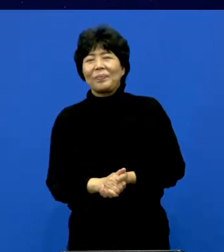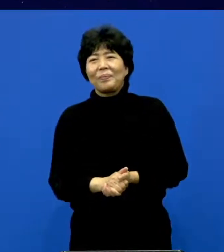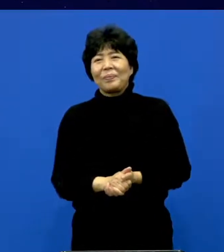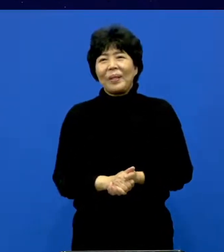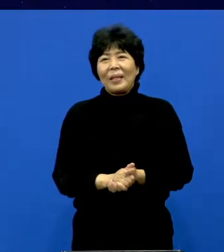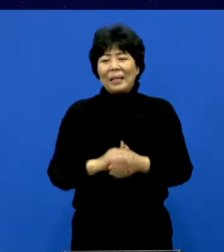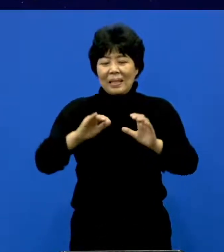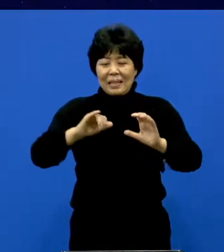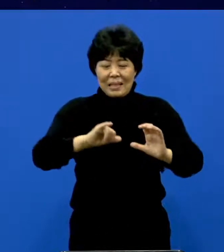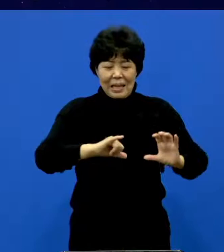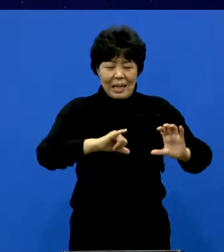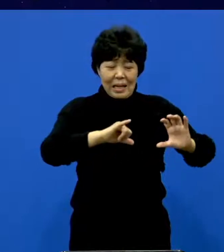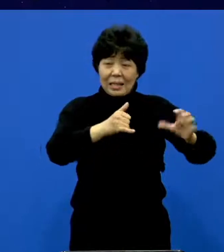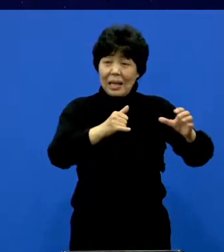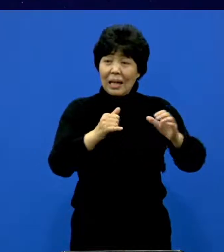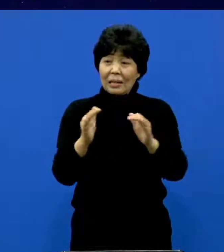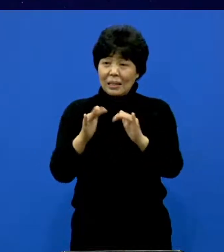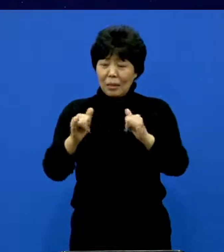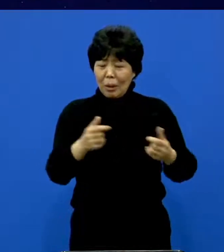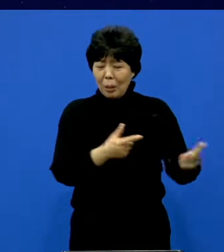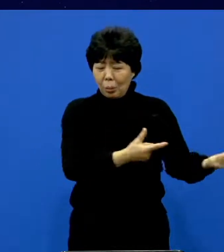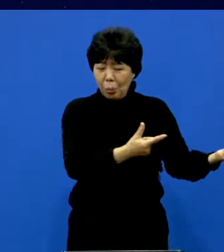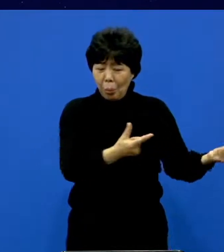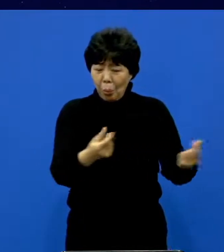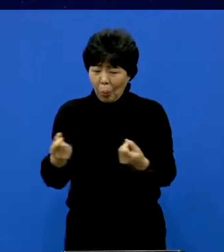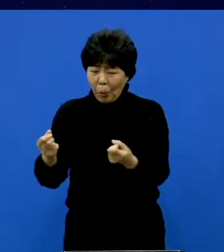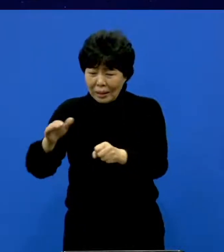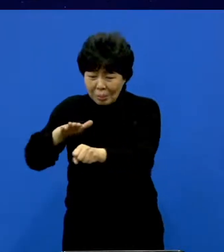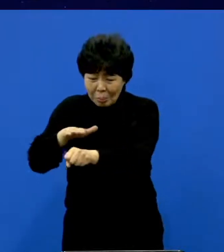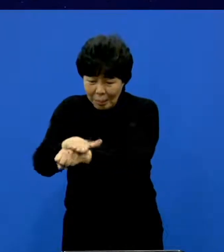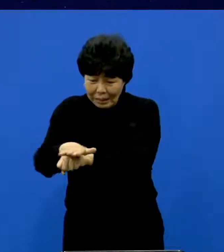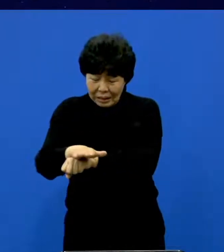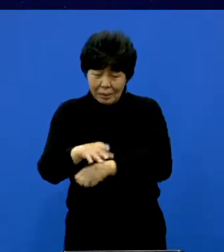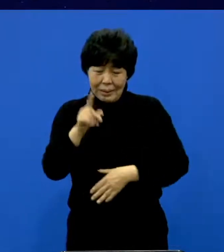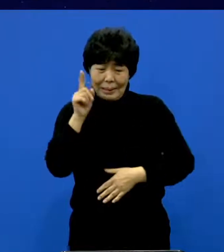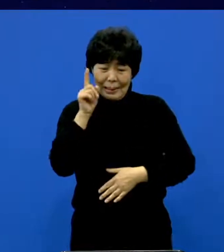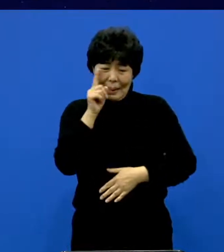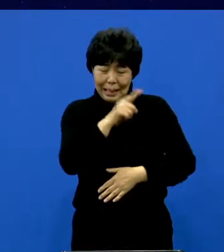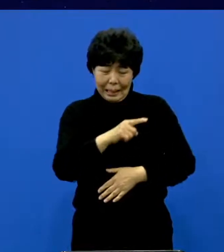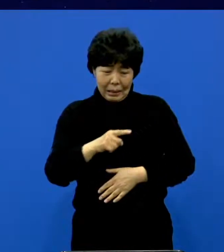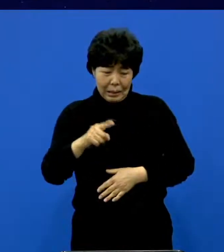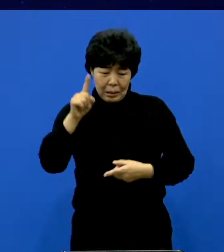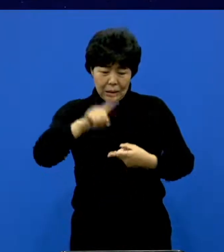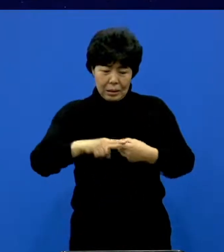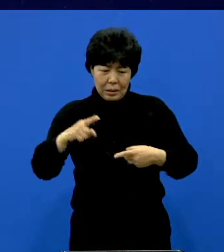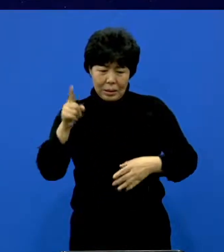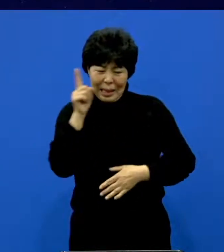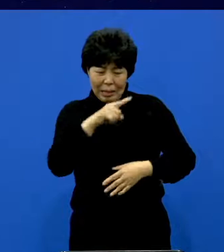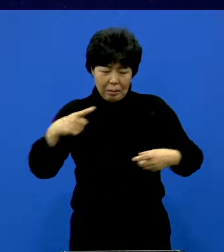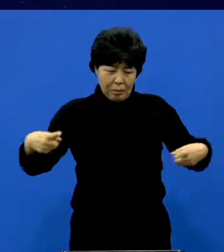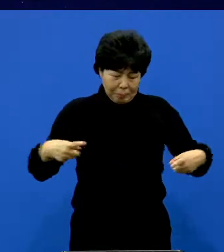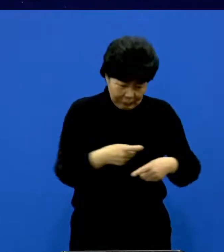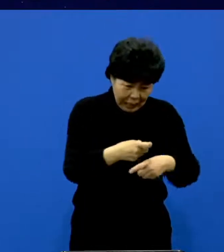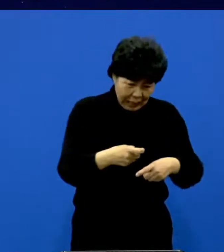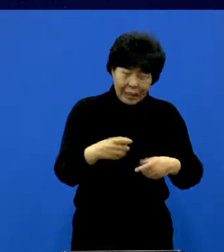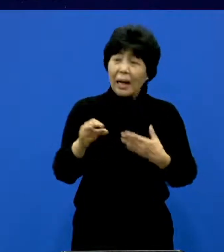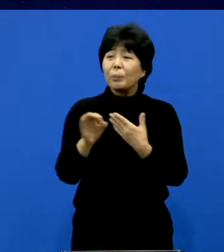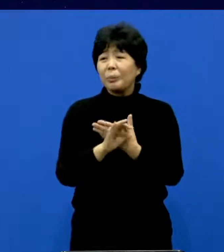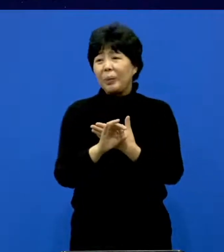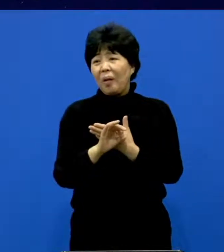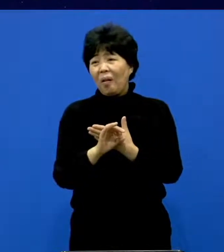자칫하면 세상 사람과 동일한 방식으로 악을 악으로 그렇게 한다면, 욕을 욕으로